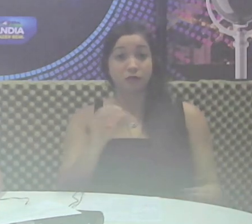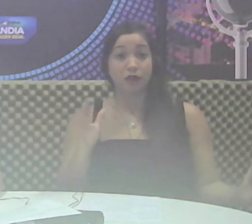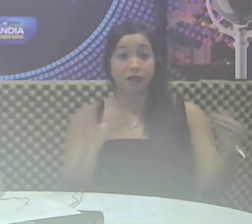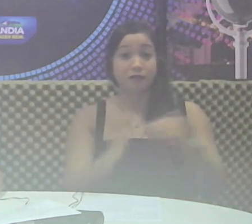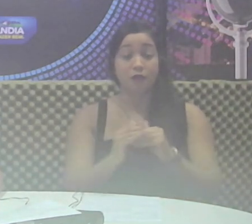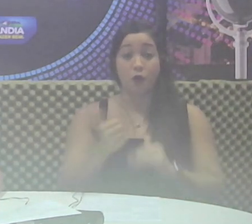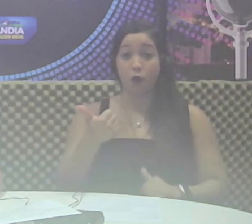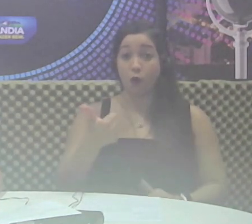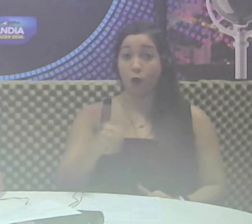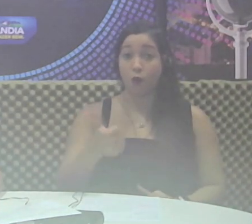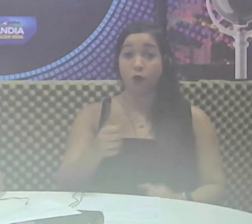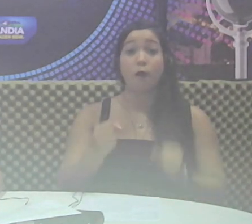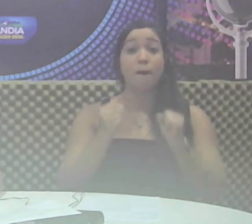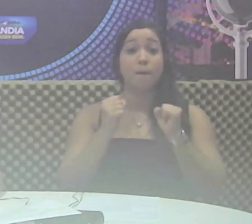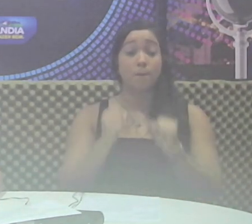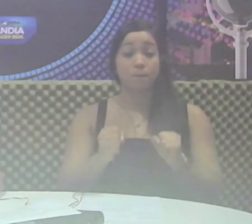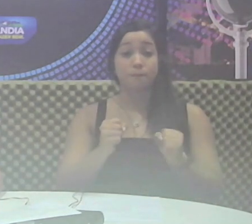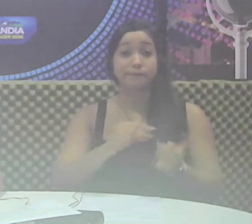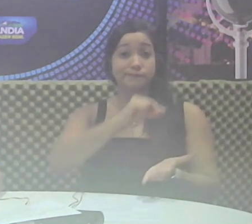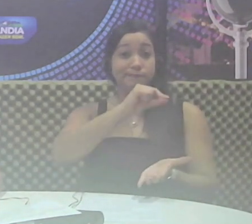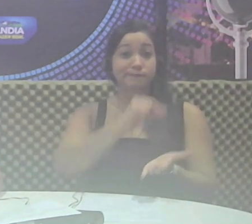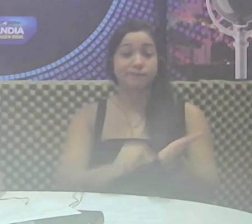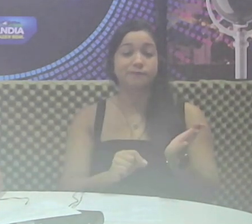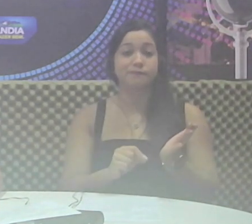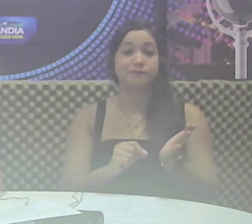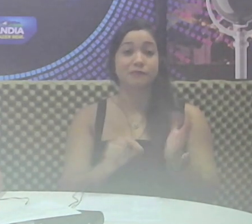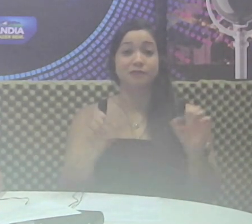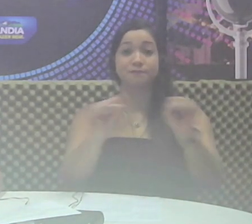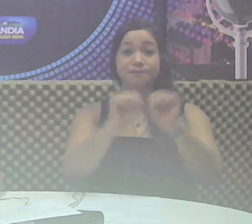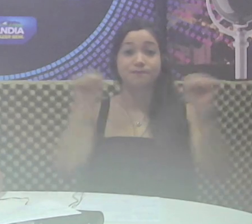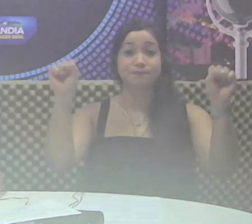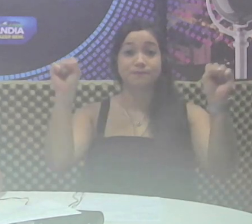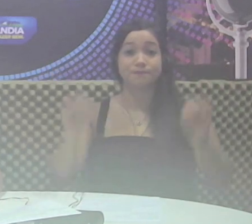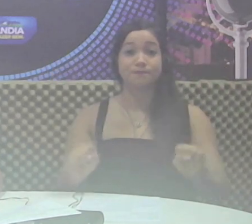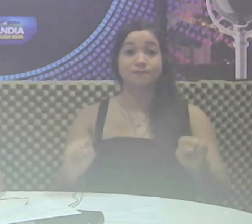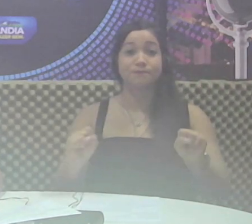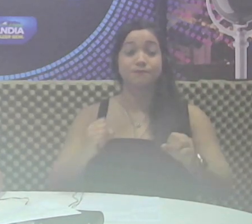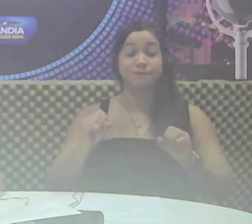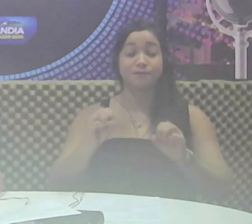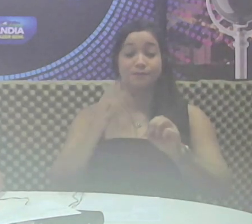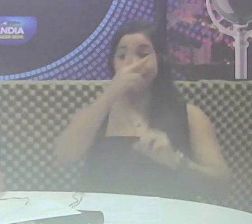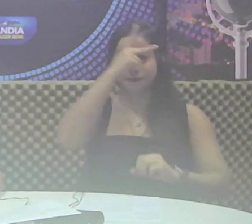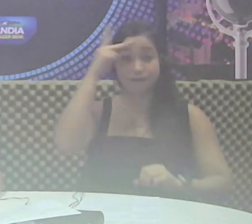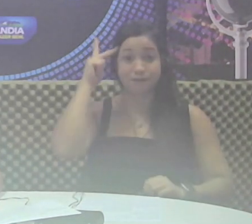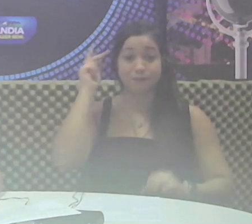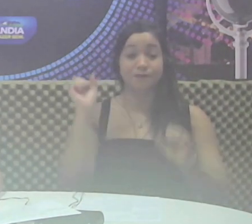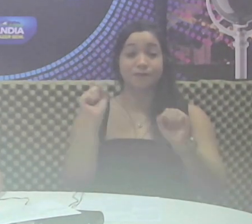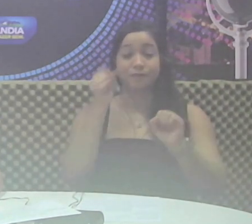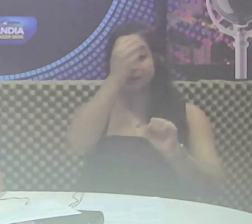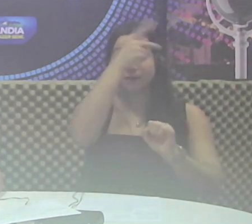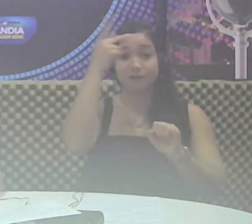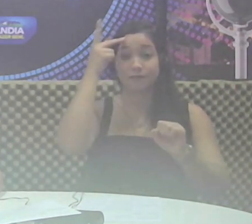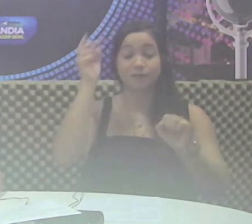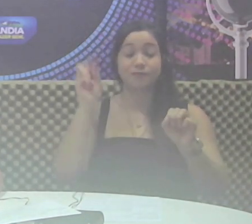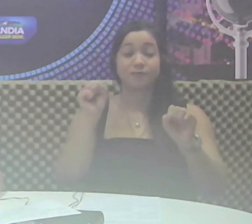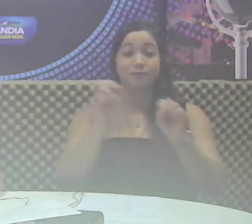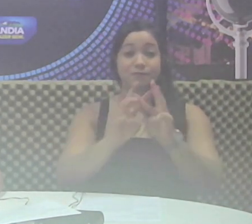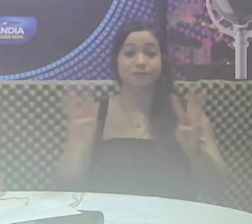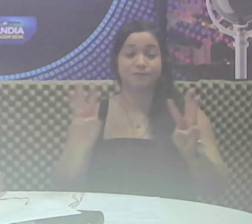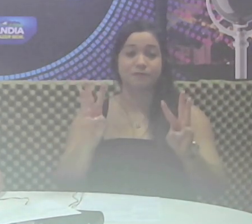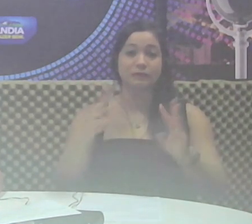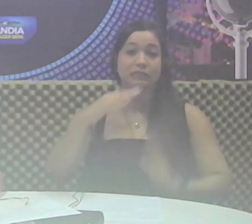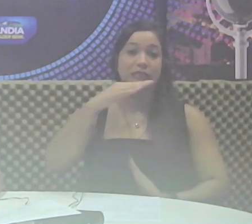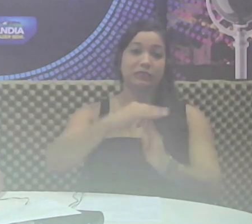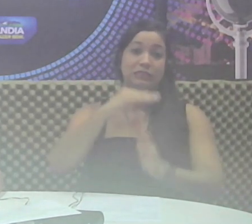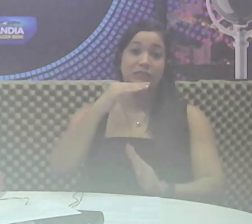anos podem realizar o cadastro por meio de sistema no portal da Prefeitura. Em função do contexto limitador